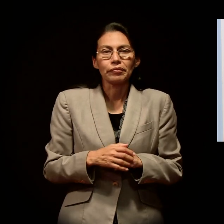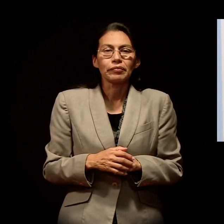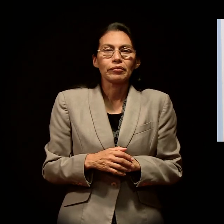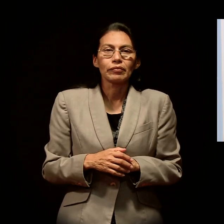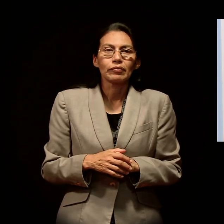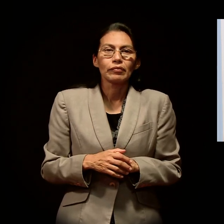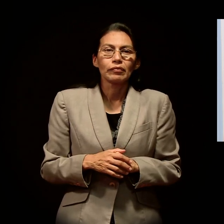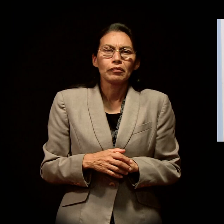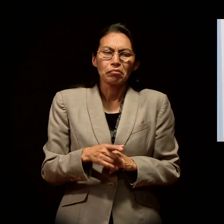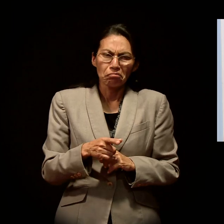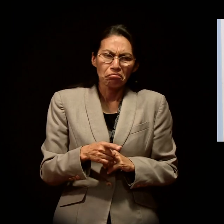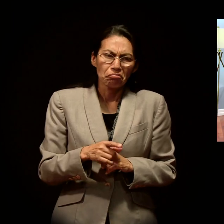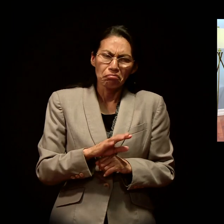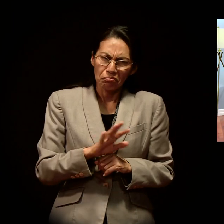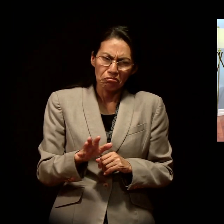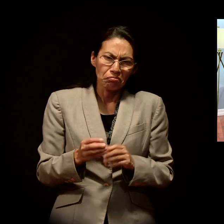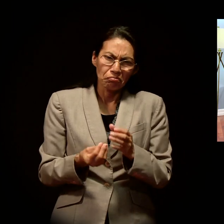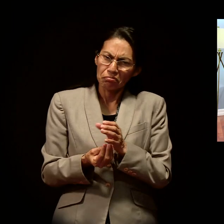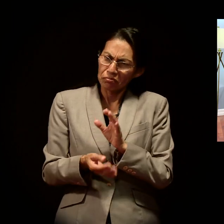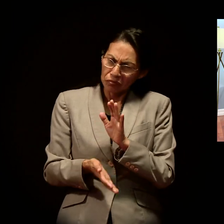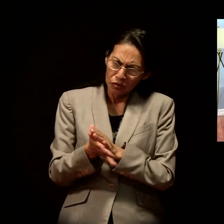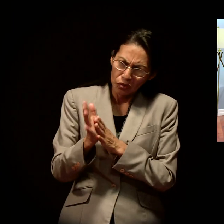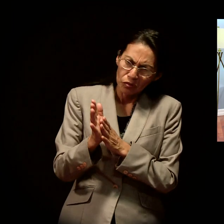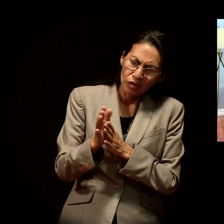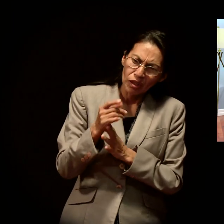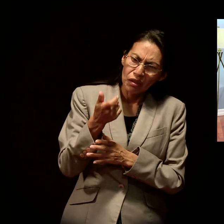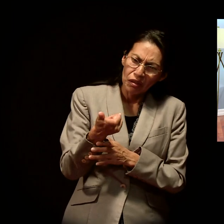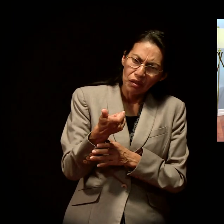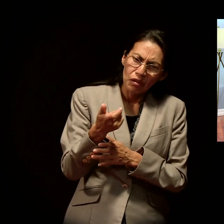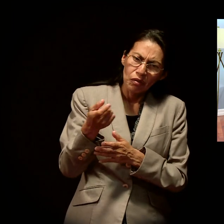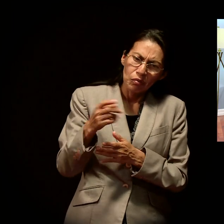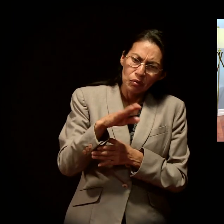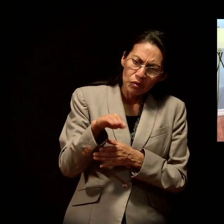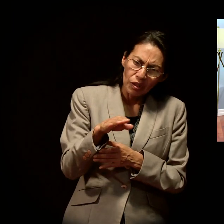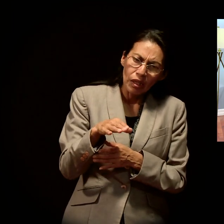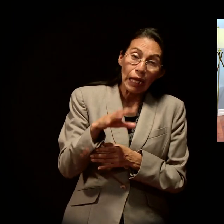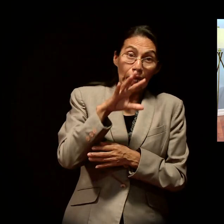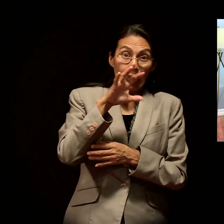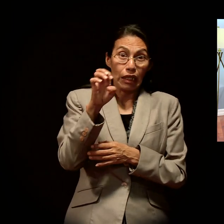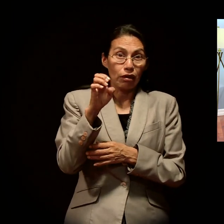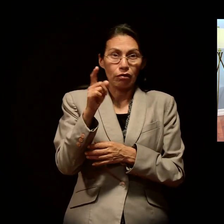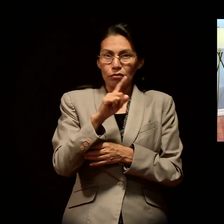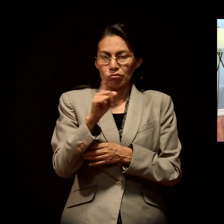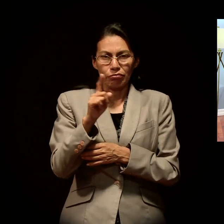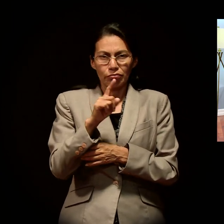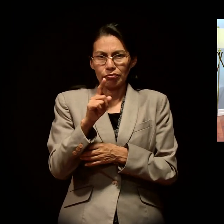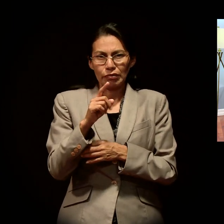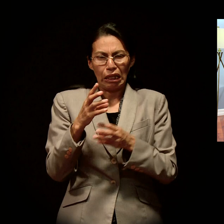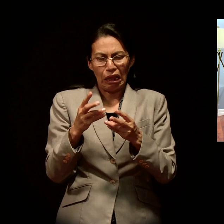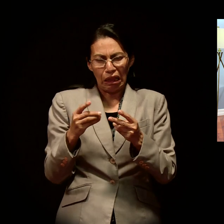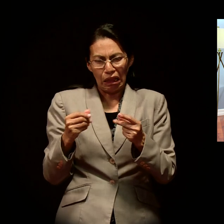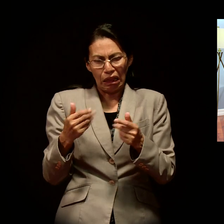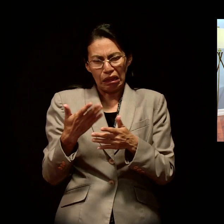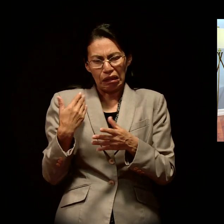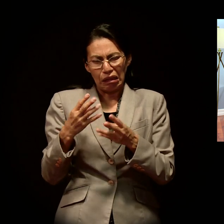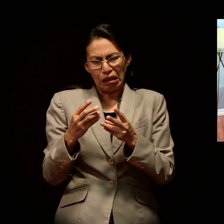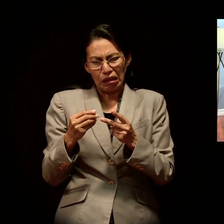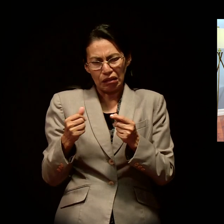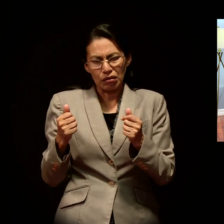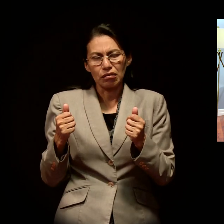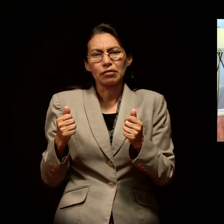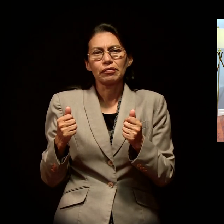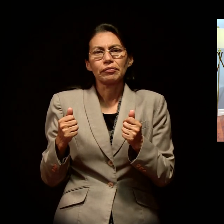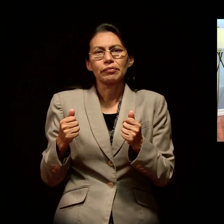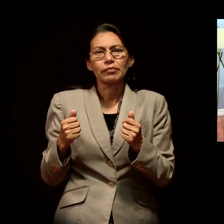eso fue lo que pasó pero él salió fue a buscar el dinero y ya no eran los 500 y era un poco menos había